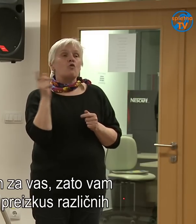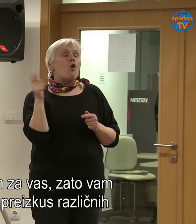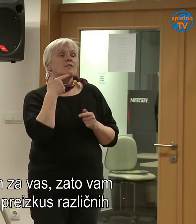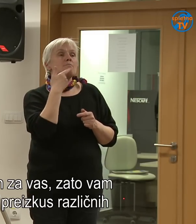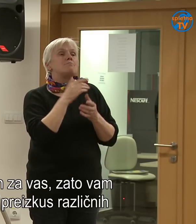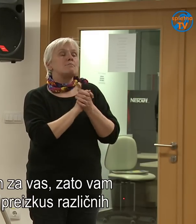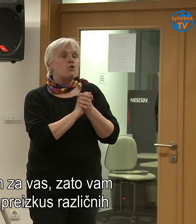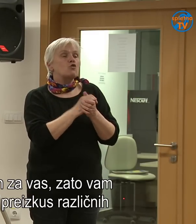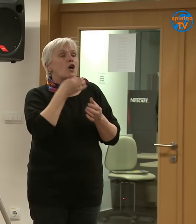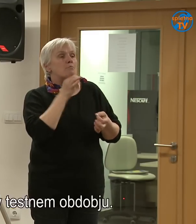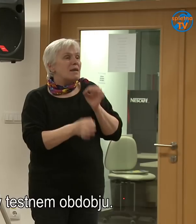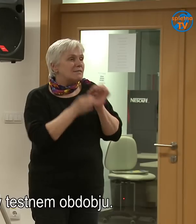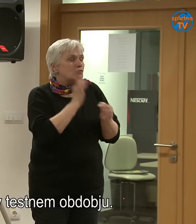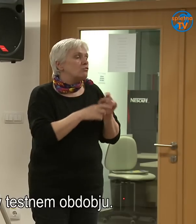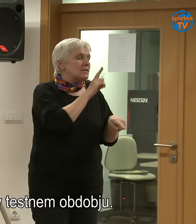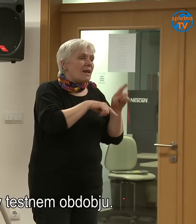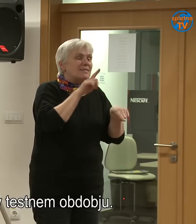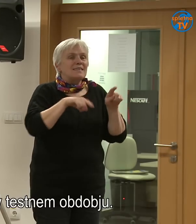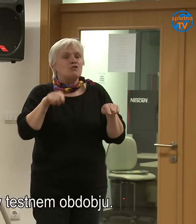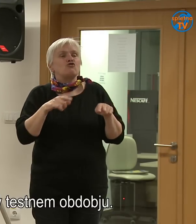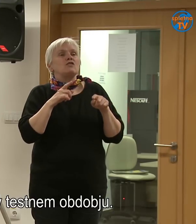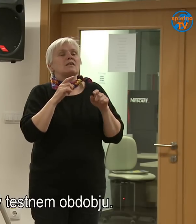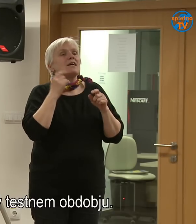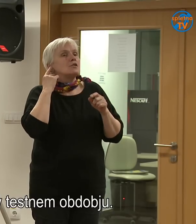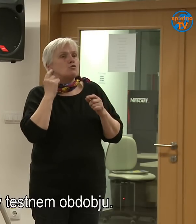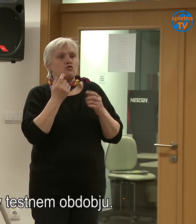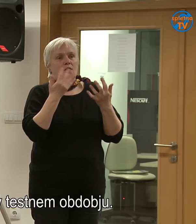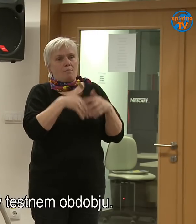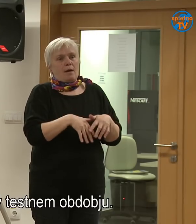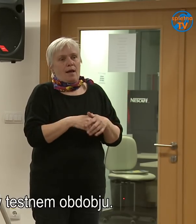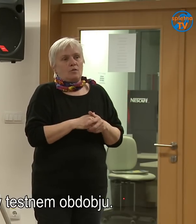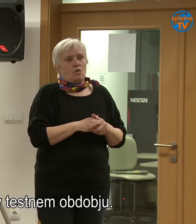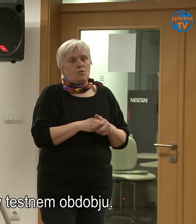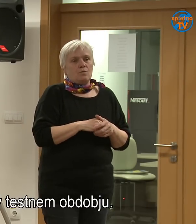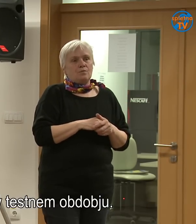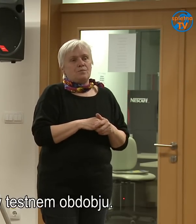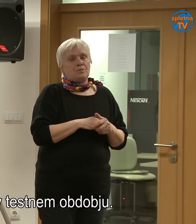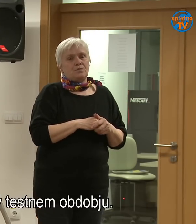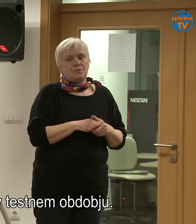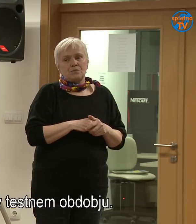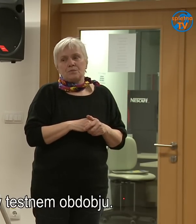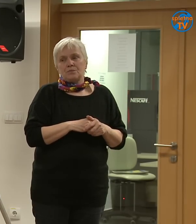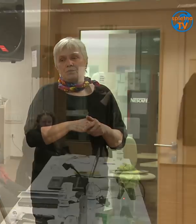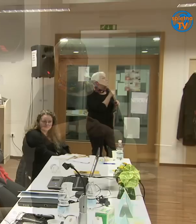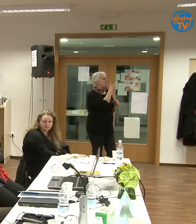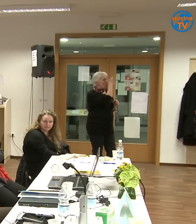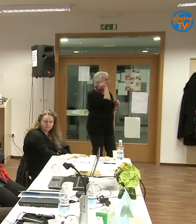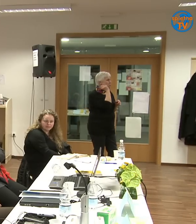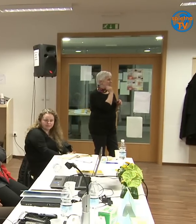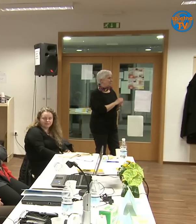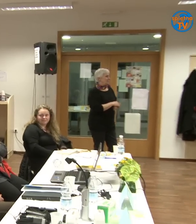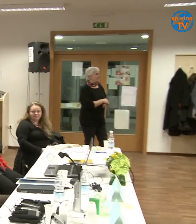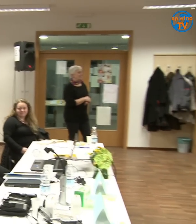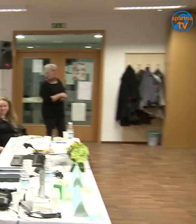priporočamo preizkus različnih slušnih aparatov v testnem obdobju. Hvala